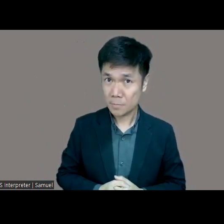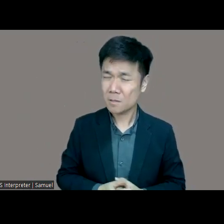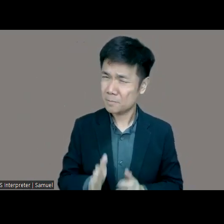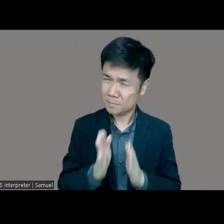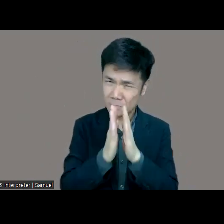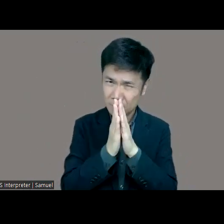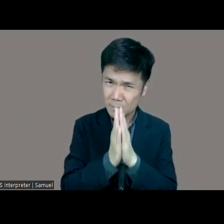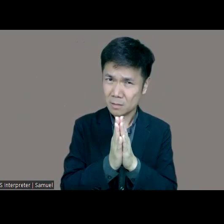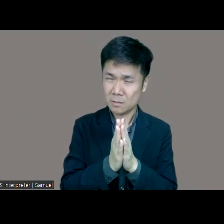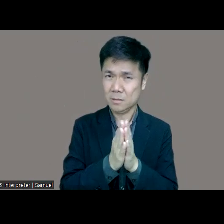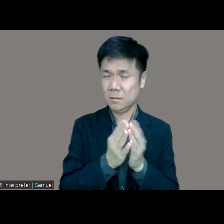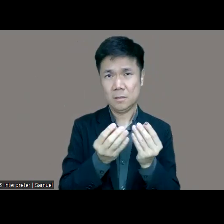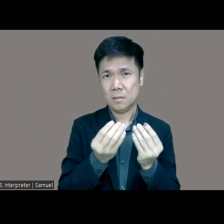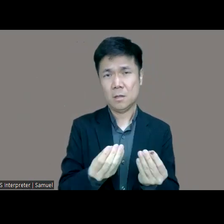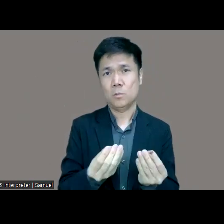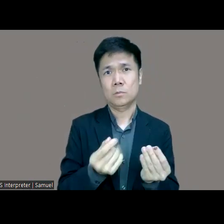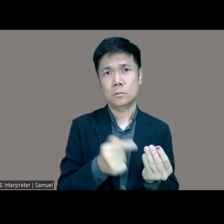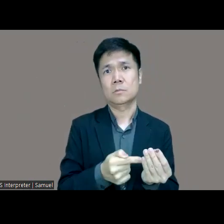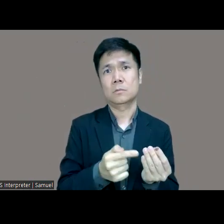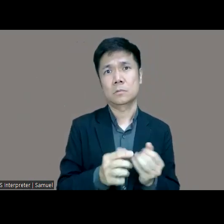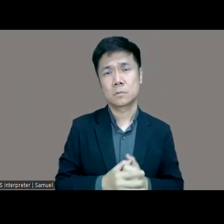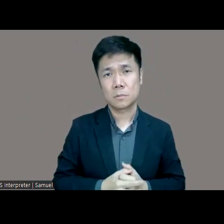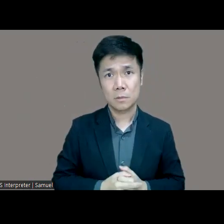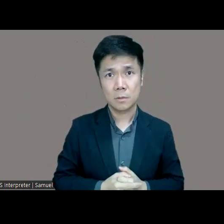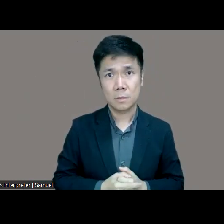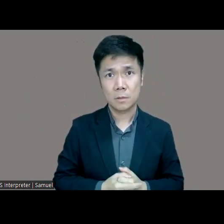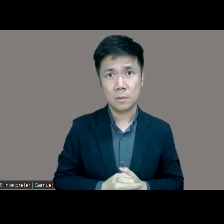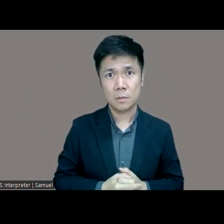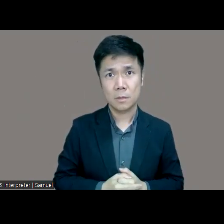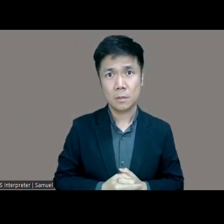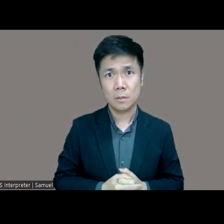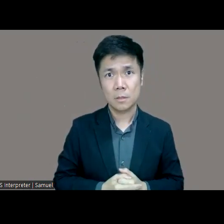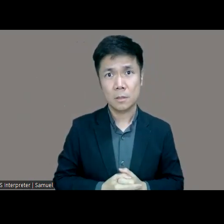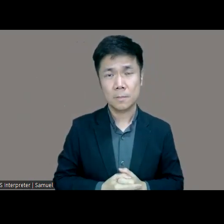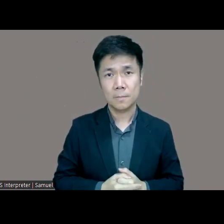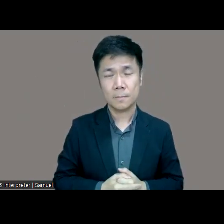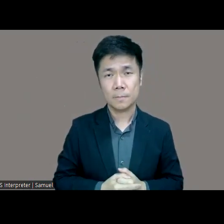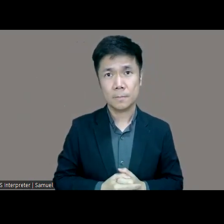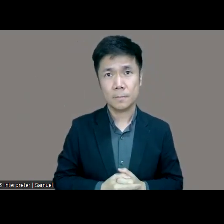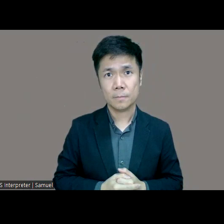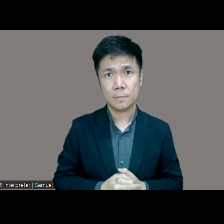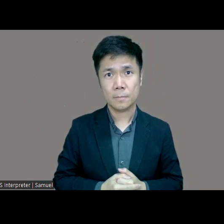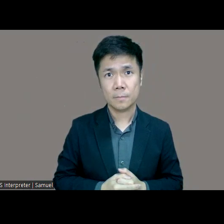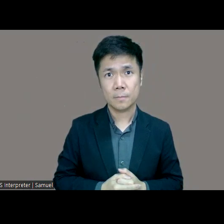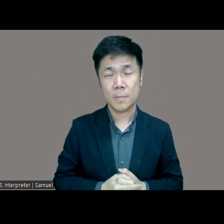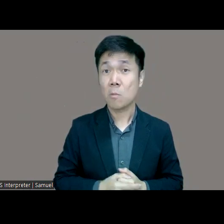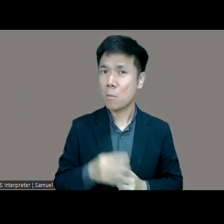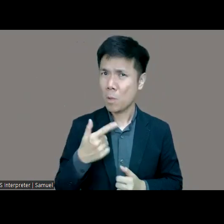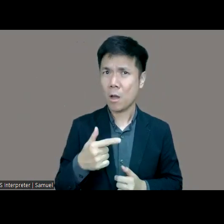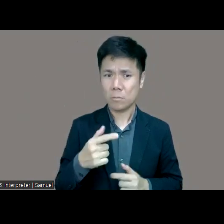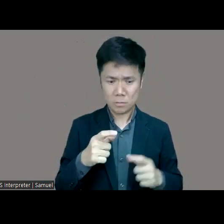Alors, c'est pour cette raison-là que j'aime insister sur la documentation. Ils font de nous des personnes